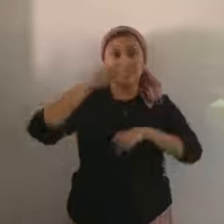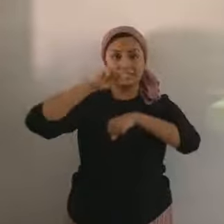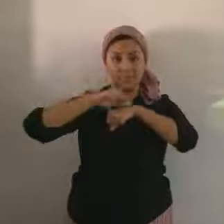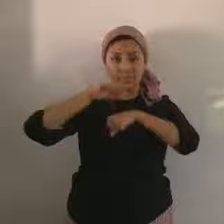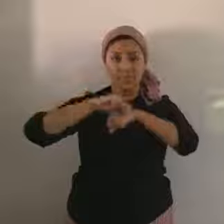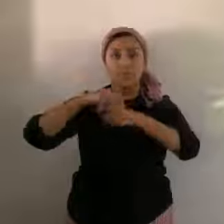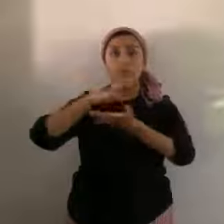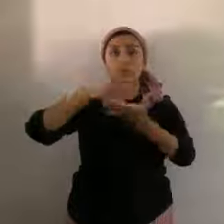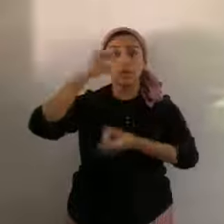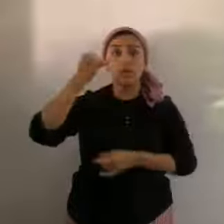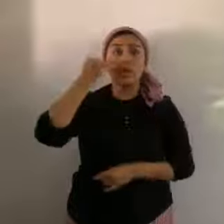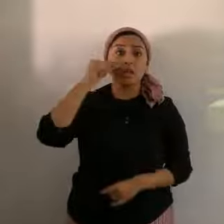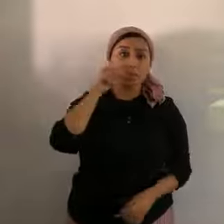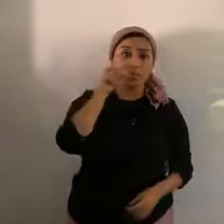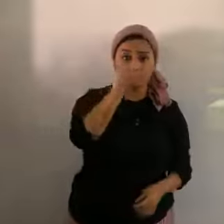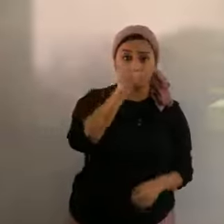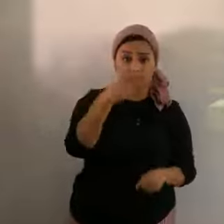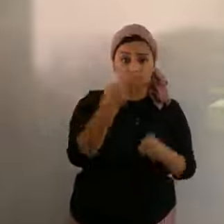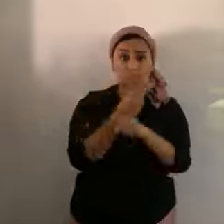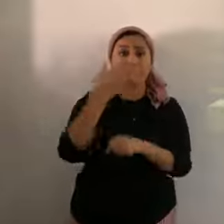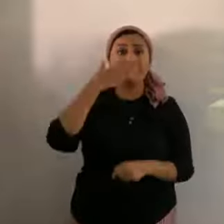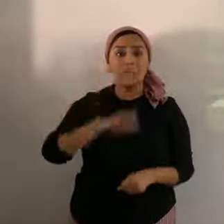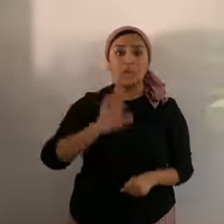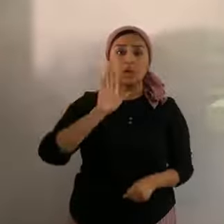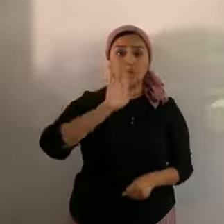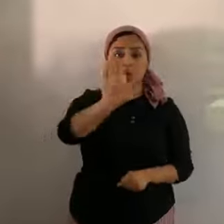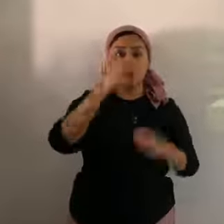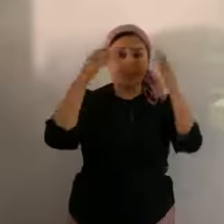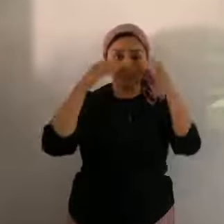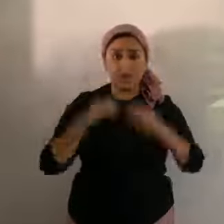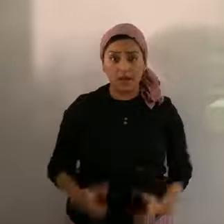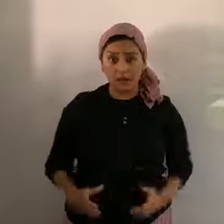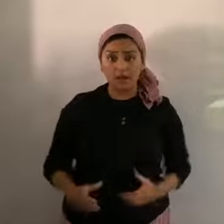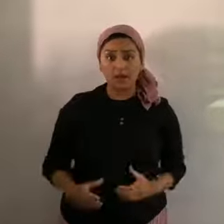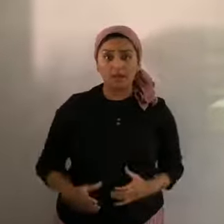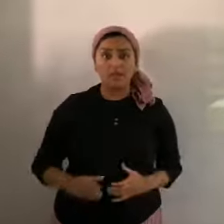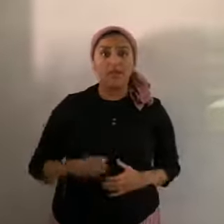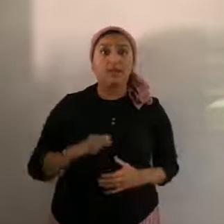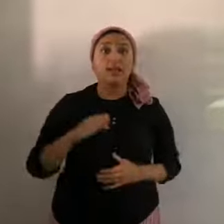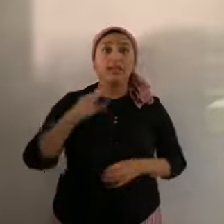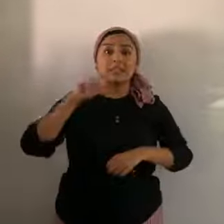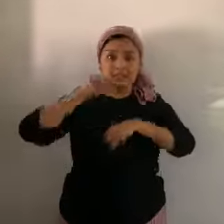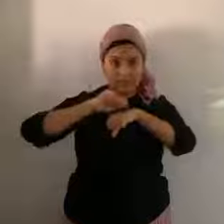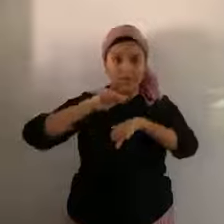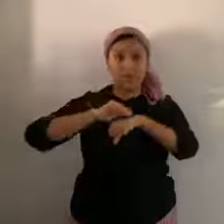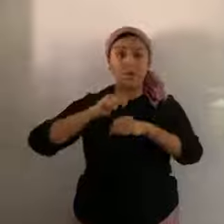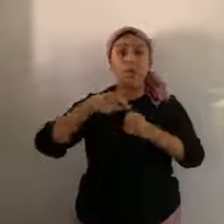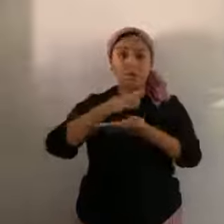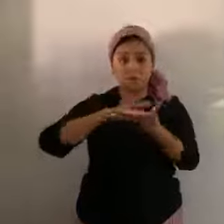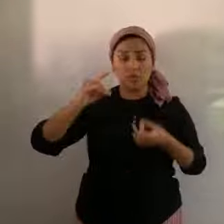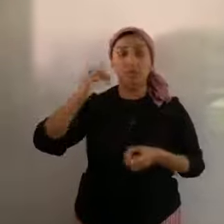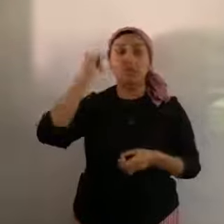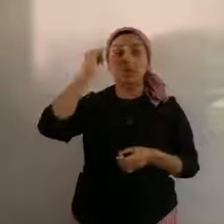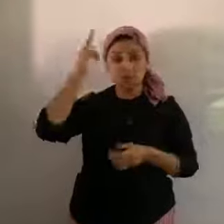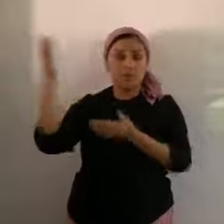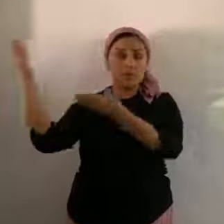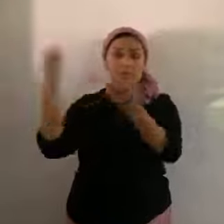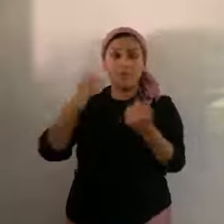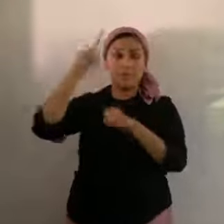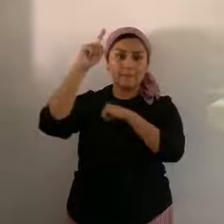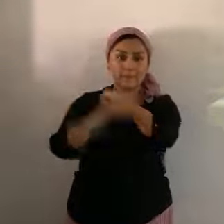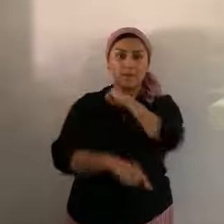HaKodesh. Si tú usas mal tu cuerpo, que es templo de Ruach HaKodesh, el Eterno traerá